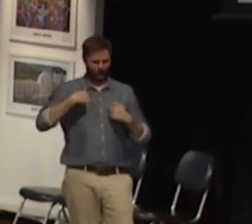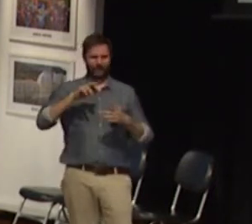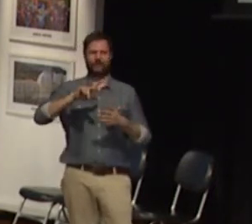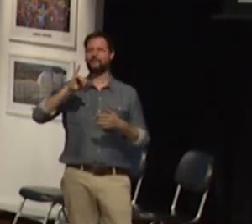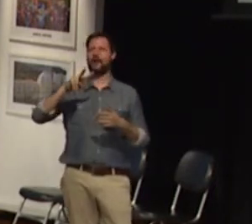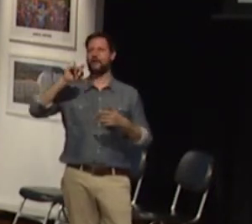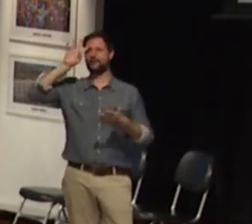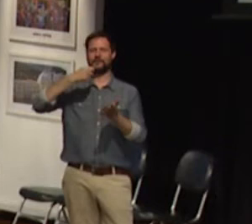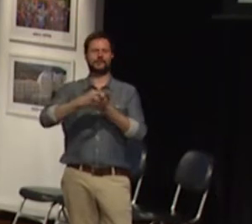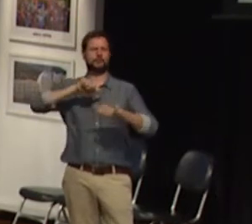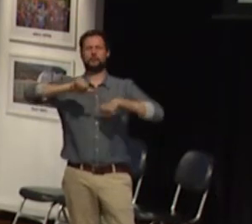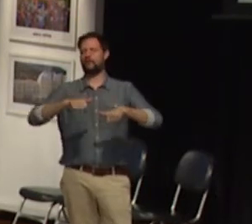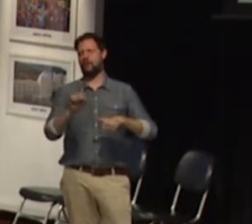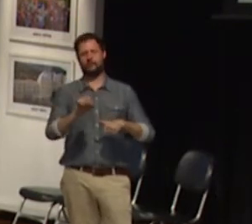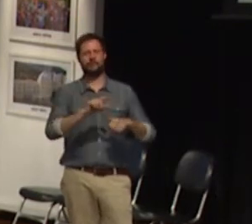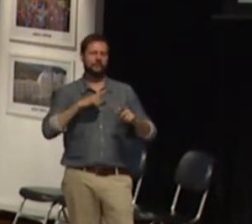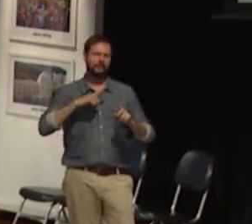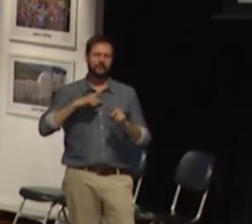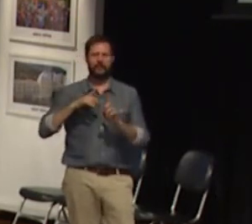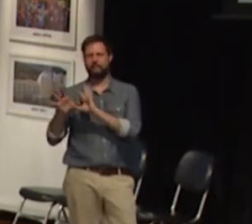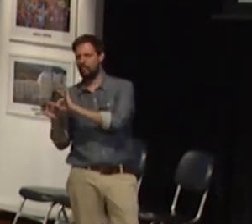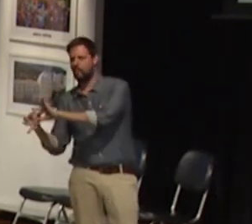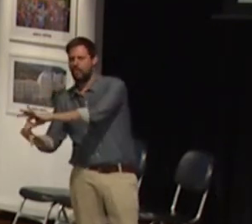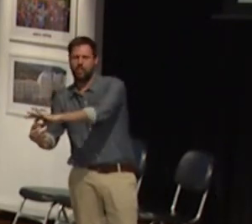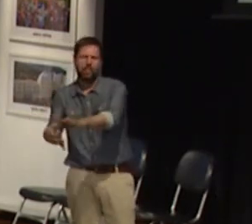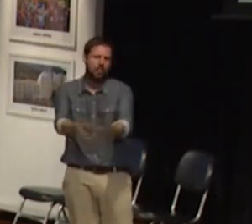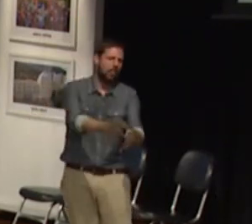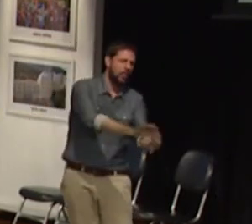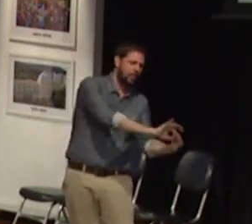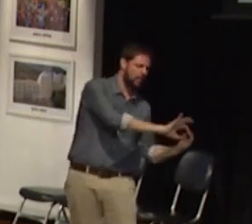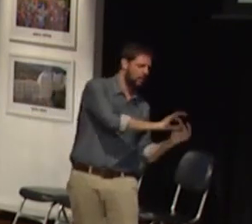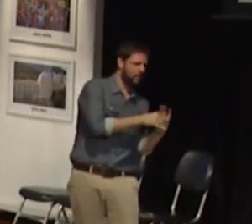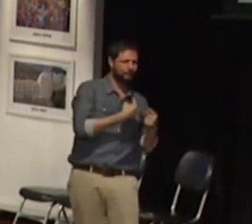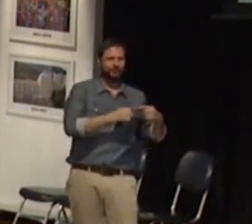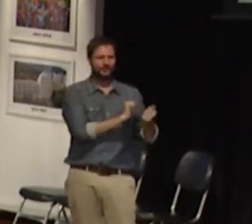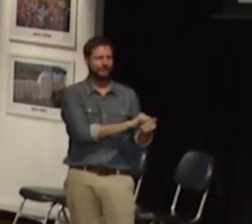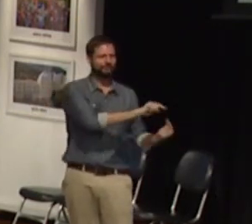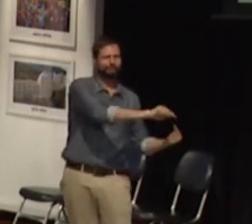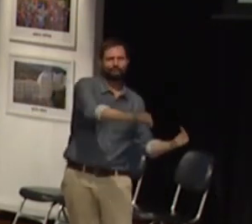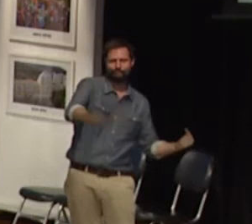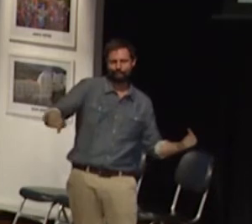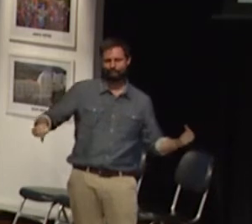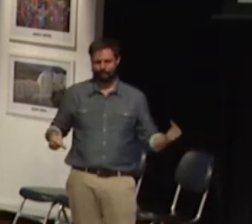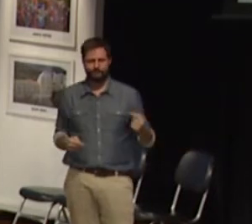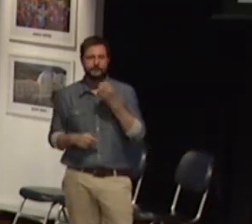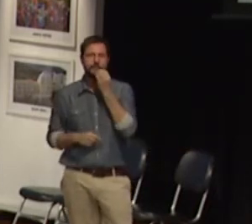nós mostramos. Então, assim... Ela não faz parte da luta? Então, assim, é algo unido. Nós